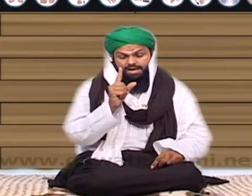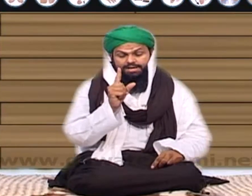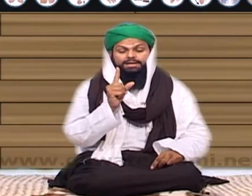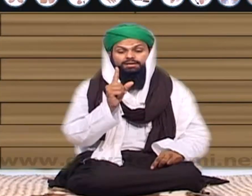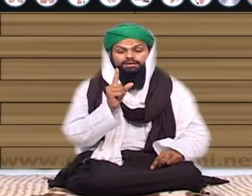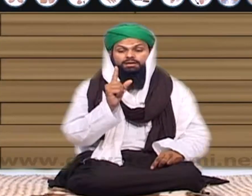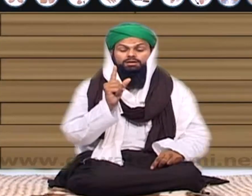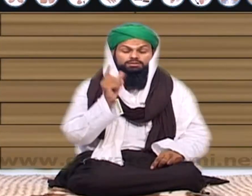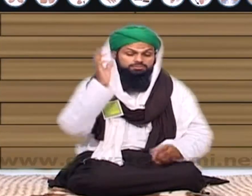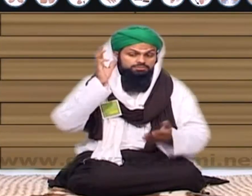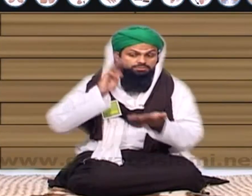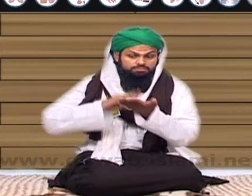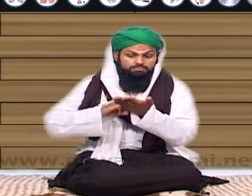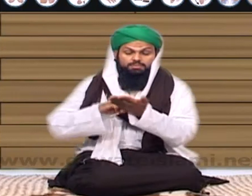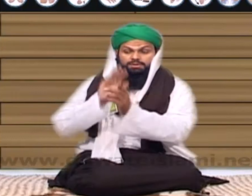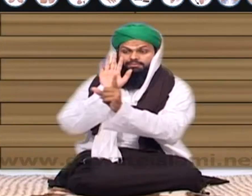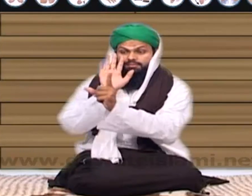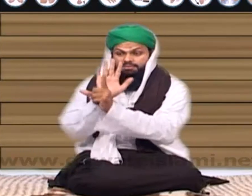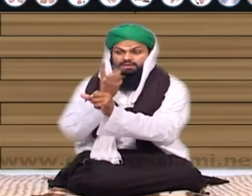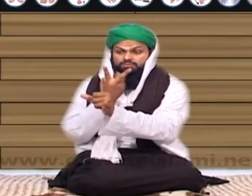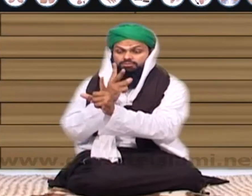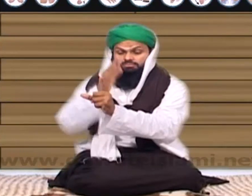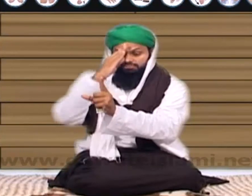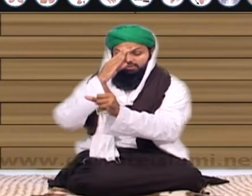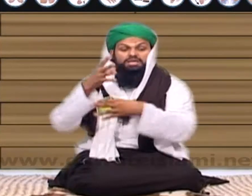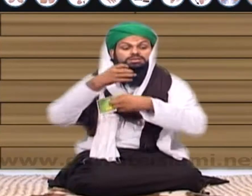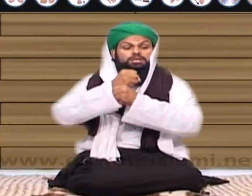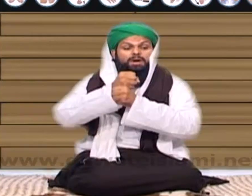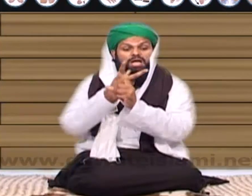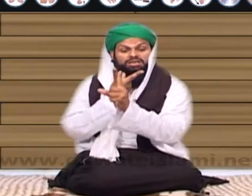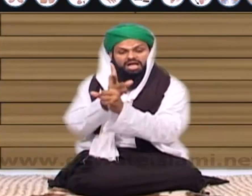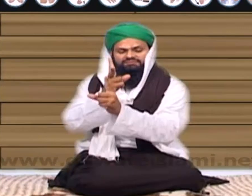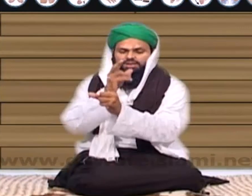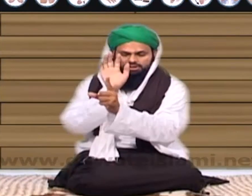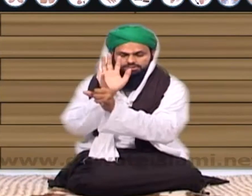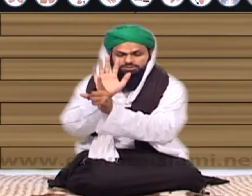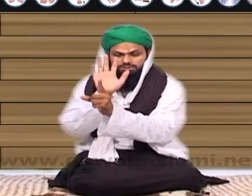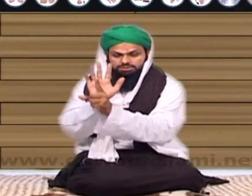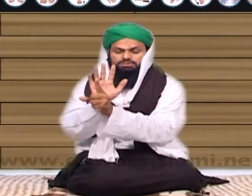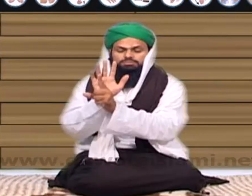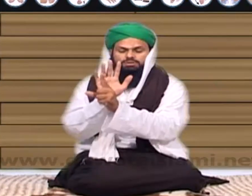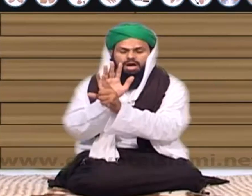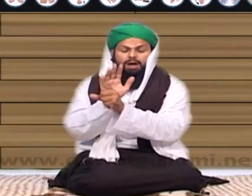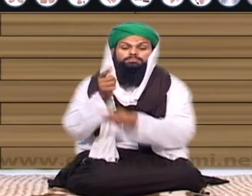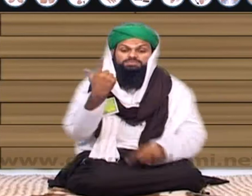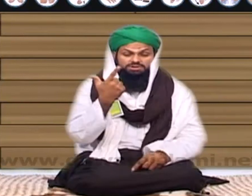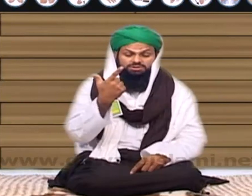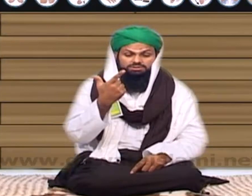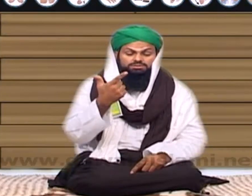ایک اسلامی بھائی کو اجتماع کی دعوت ضرور دیا کریں. بھائی آپ پورے ہفتے میں اگر 7